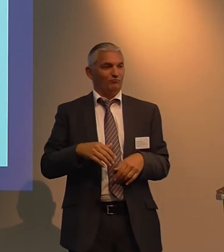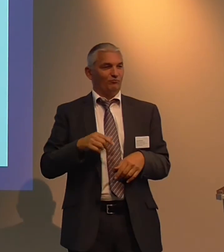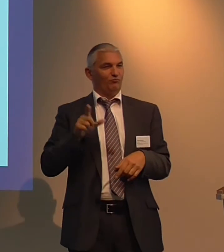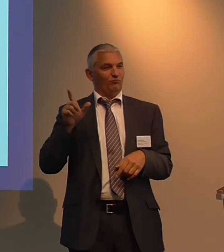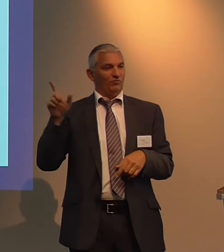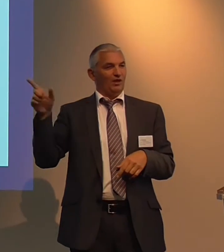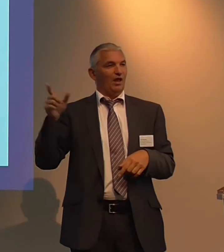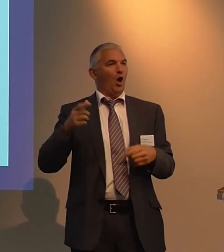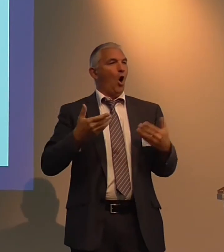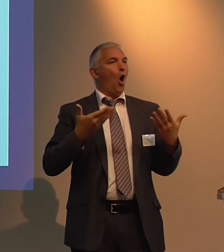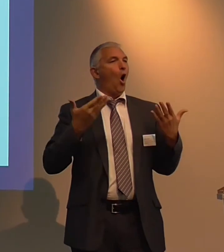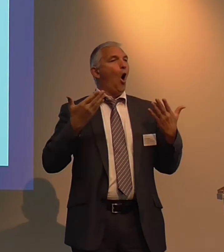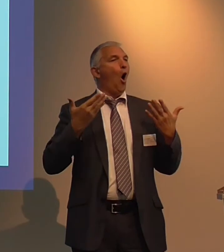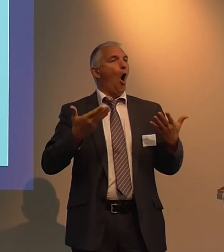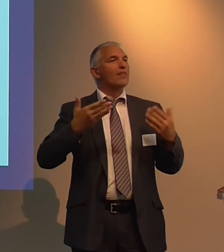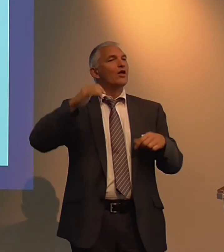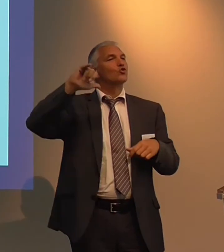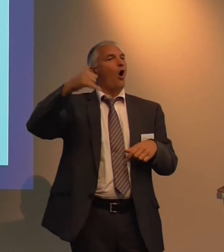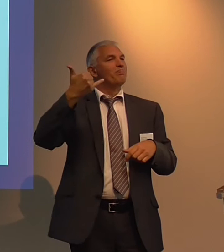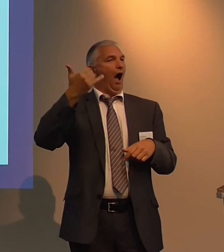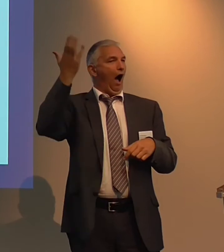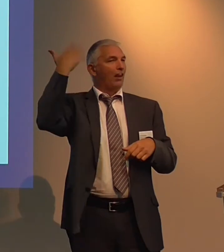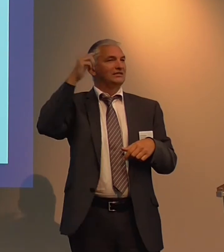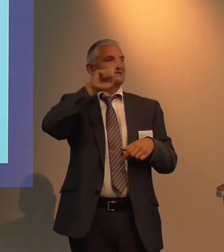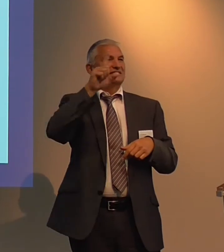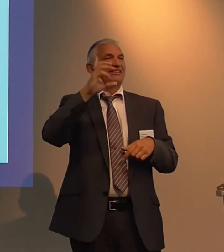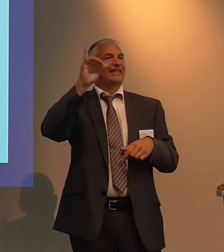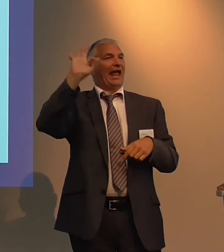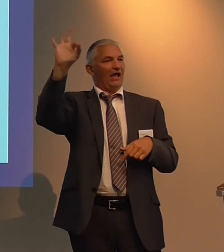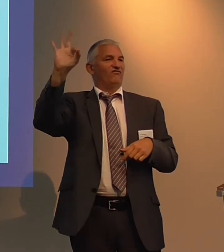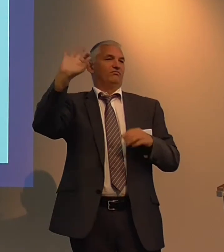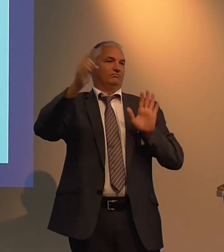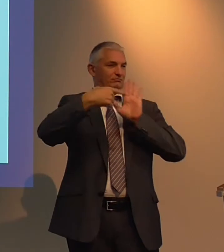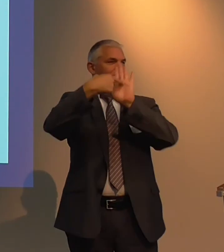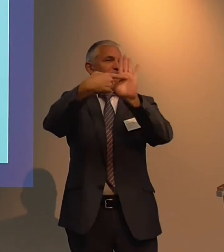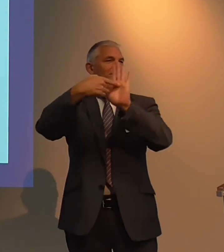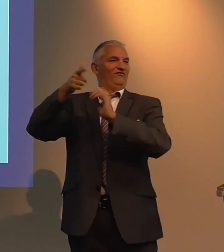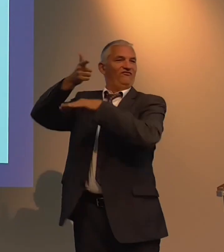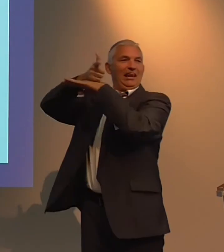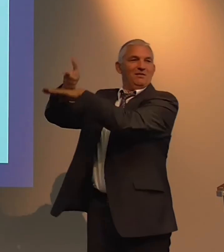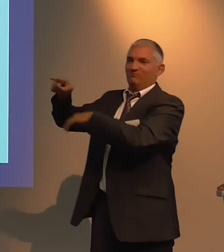schon damals gefordert 100% Untertitel. Das Heute-Journal vom ZDF